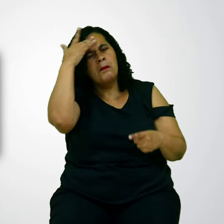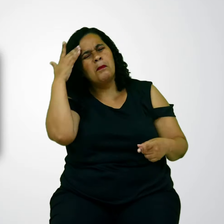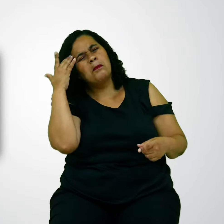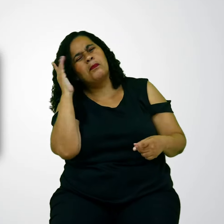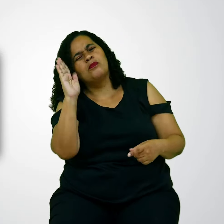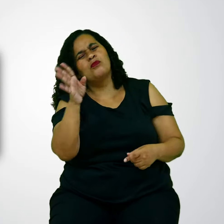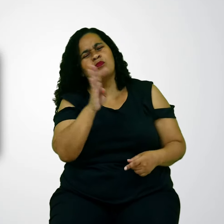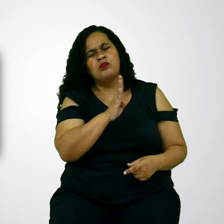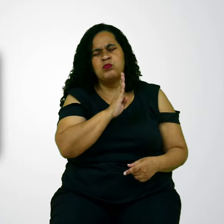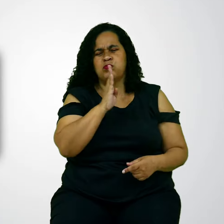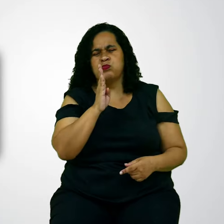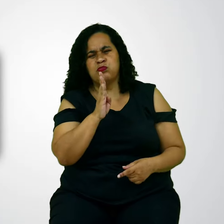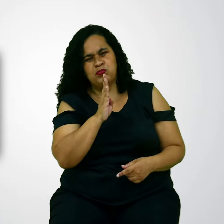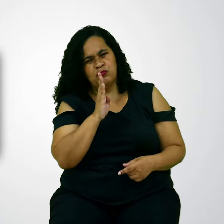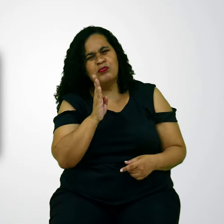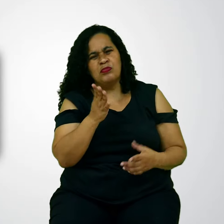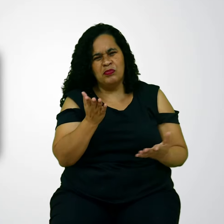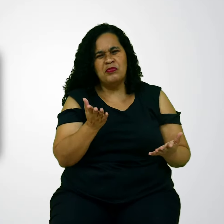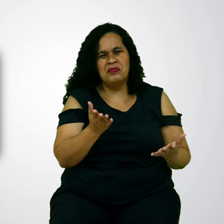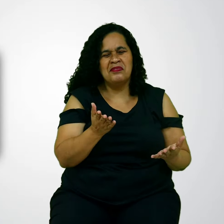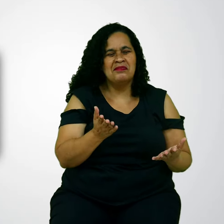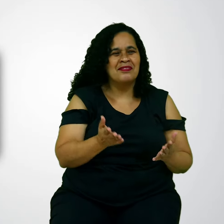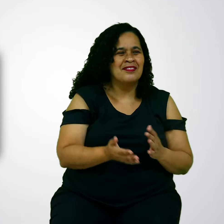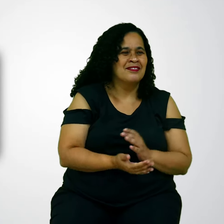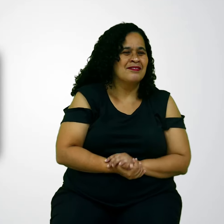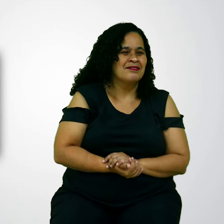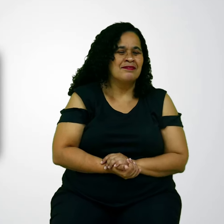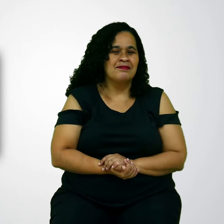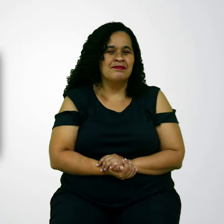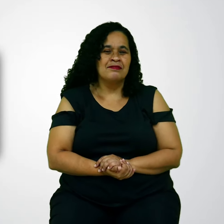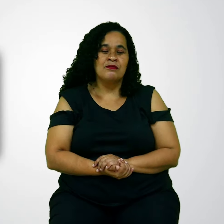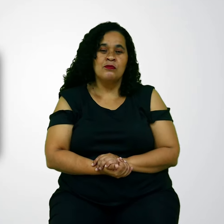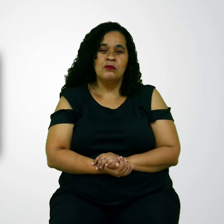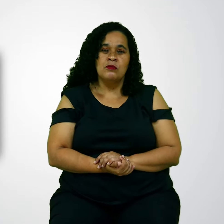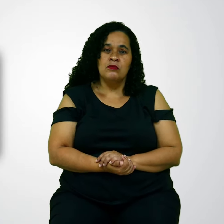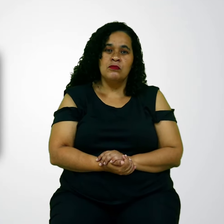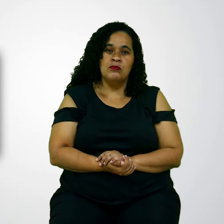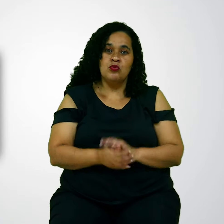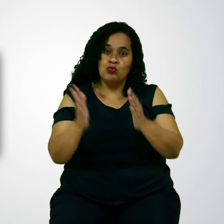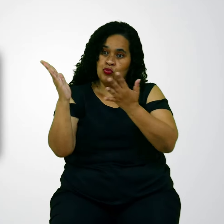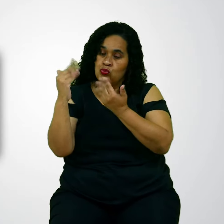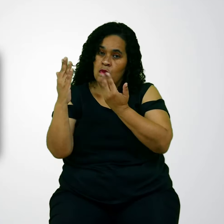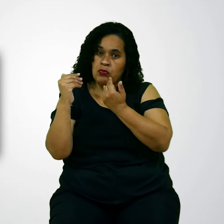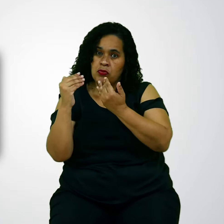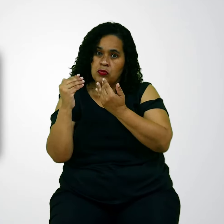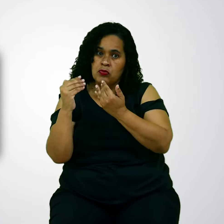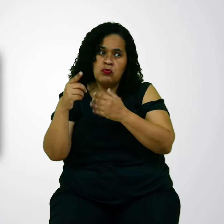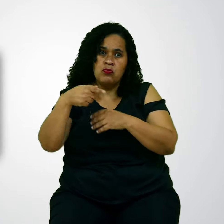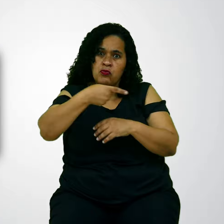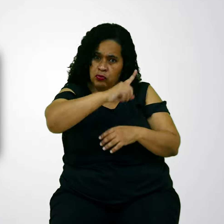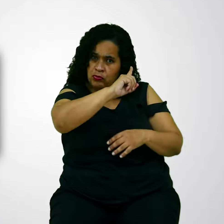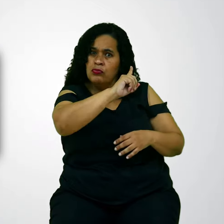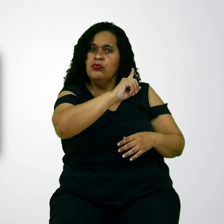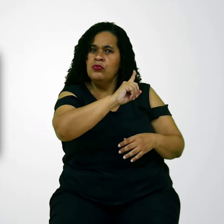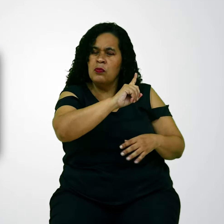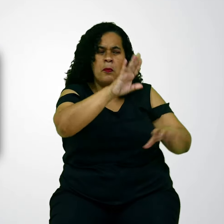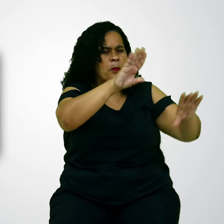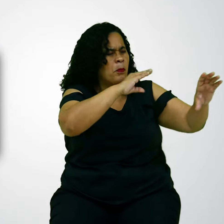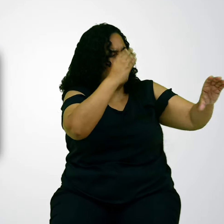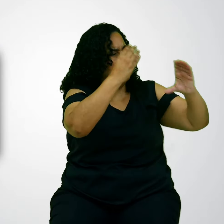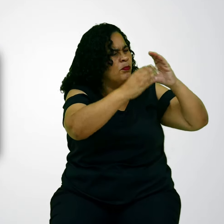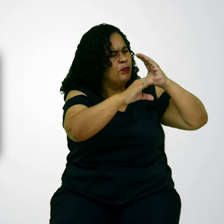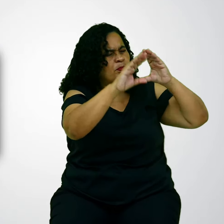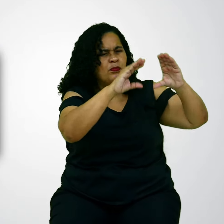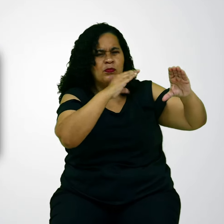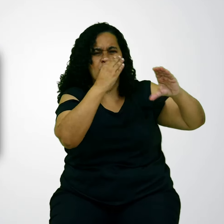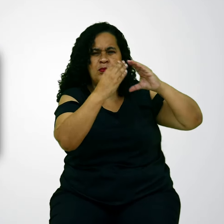Jesus e Genésio, né? E aí eles foram cantar. Eles cantaram de meia-noite a